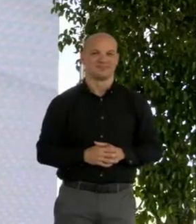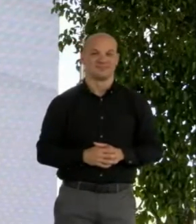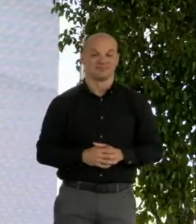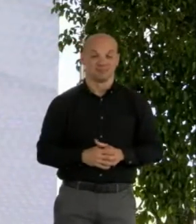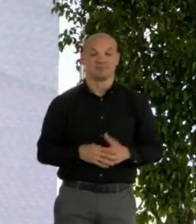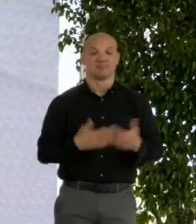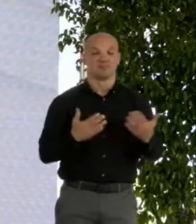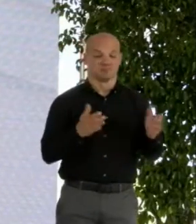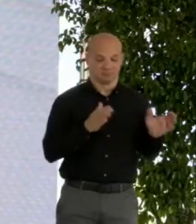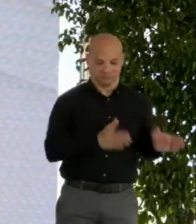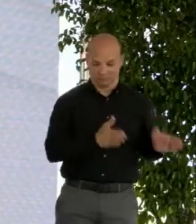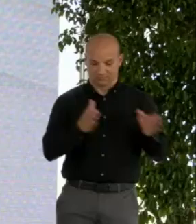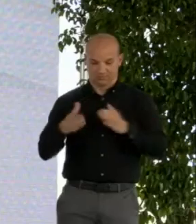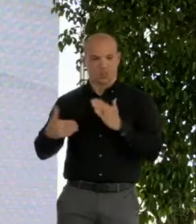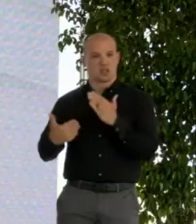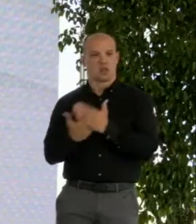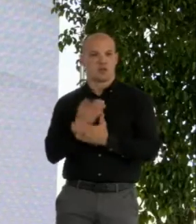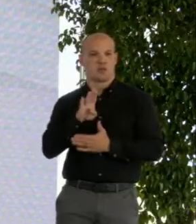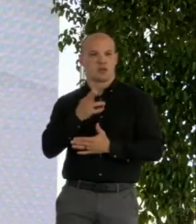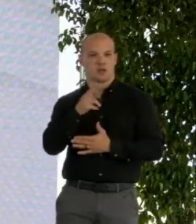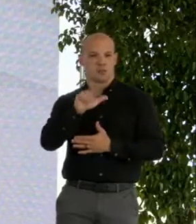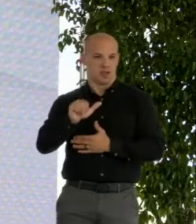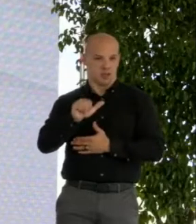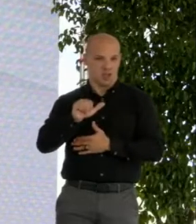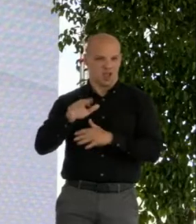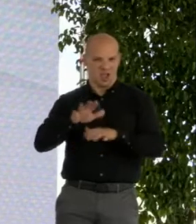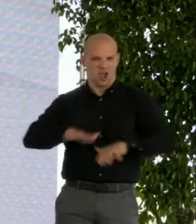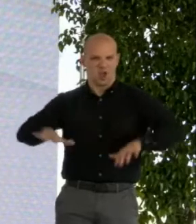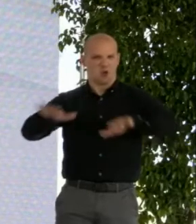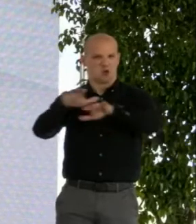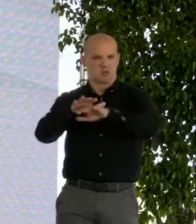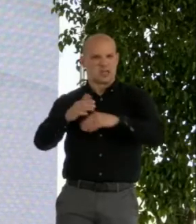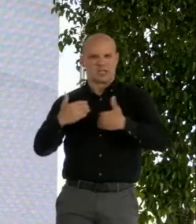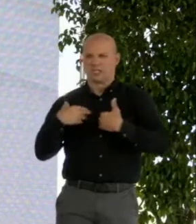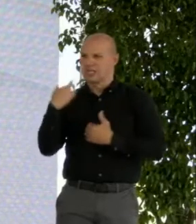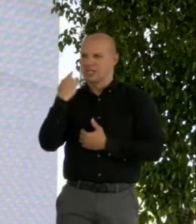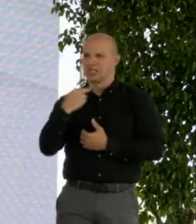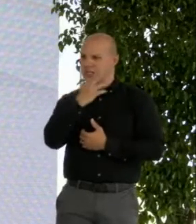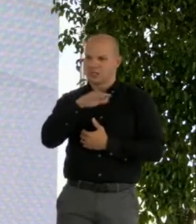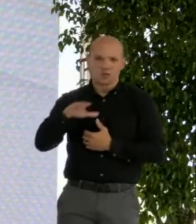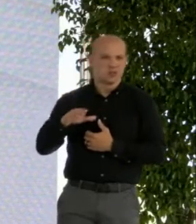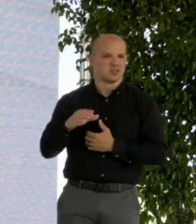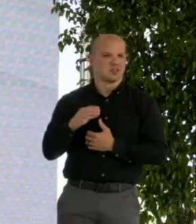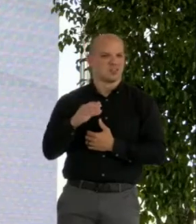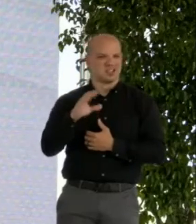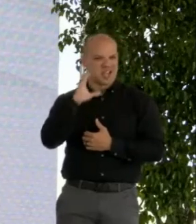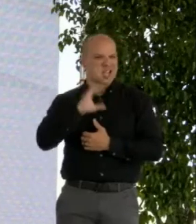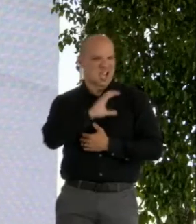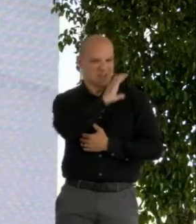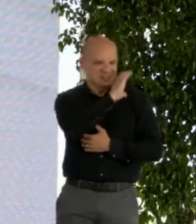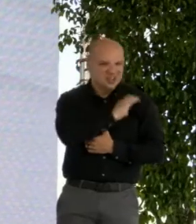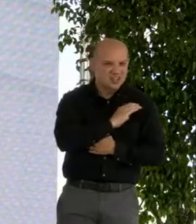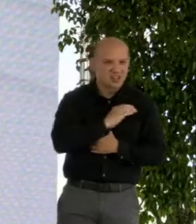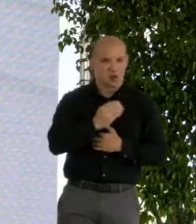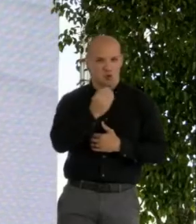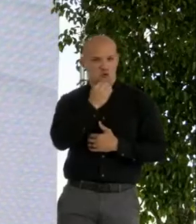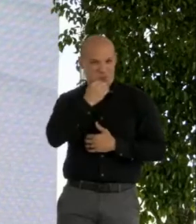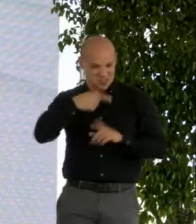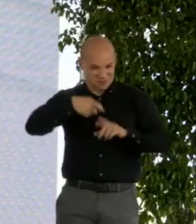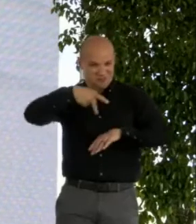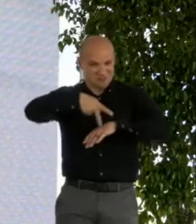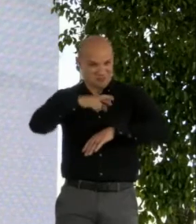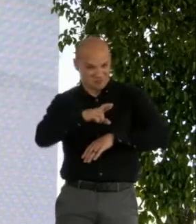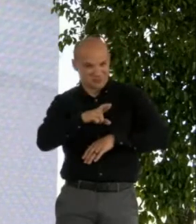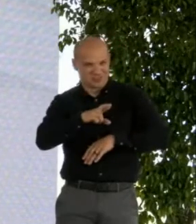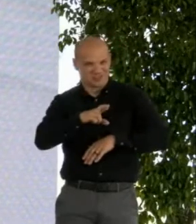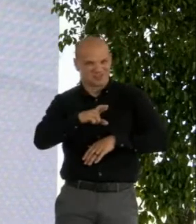Por otra parte, la nueva bahía urbana incluirá áreas de restaurantes y cafés con comida típica de Puerto Rico,